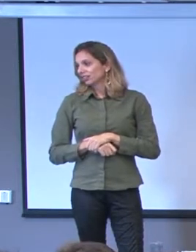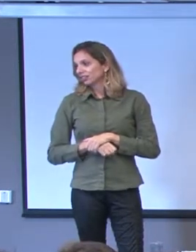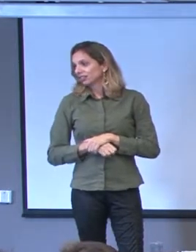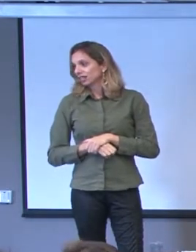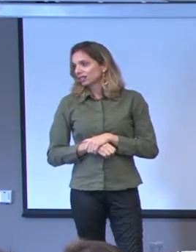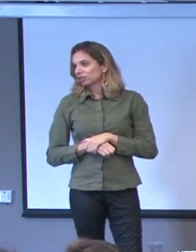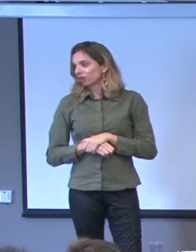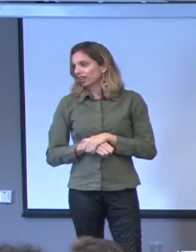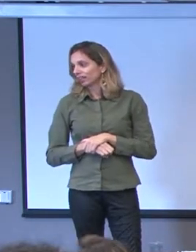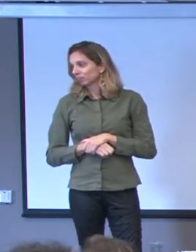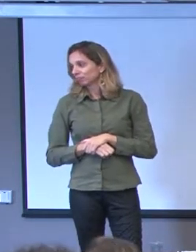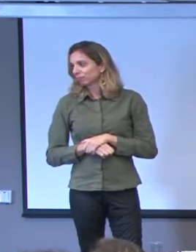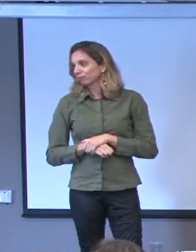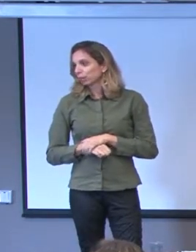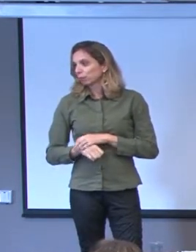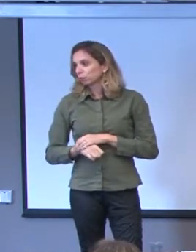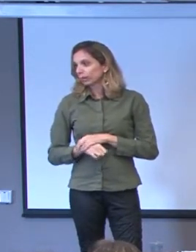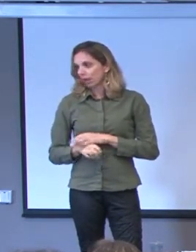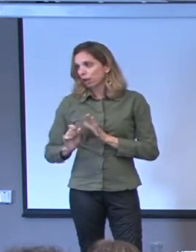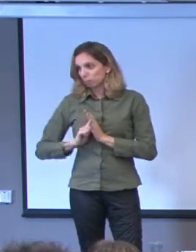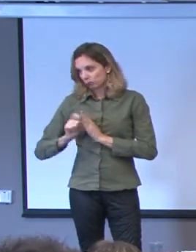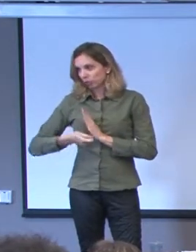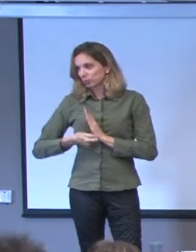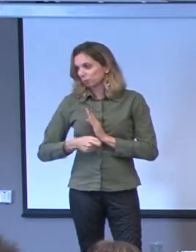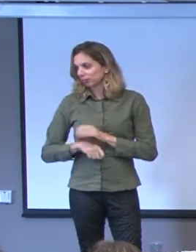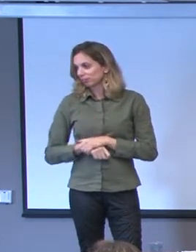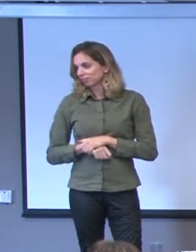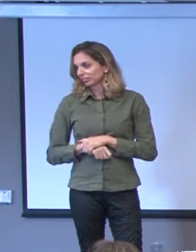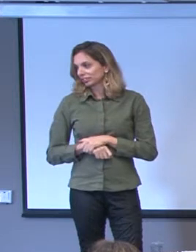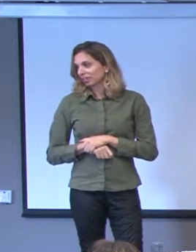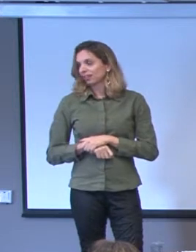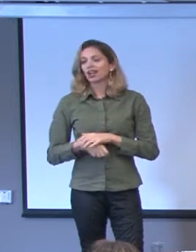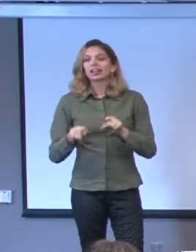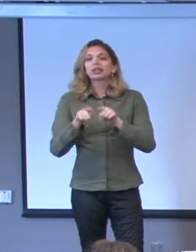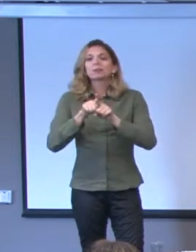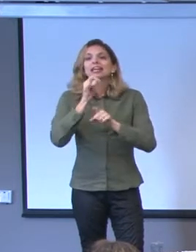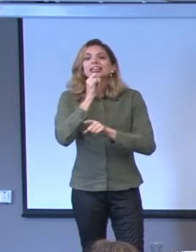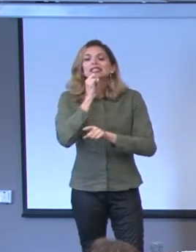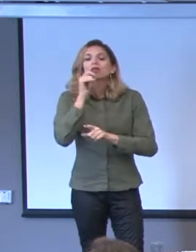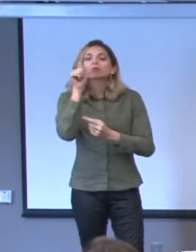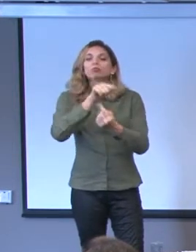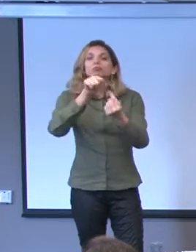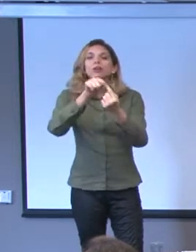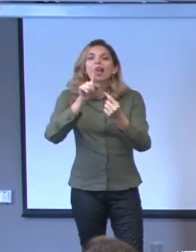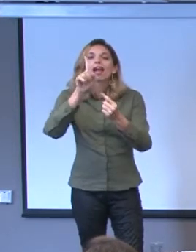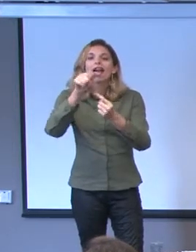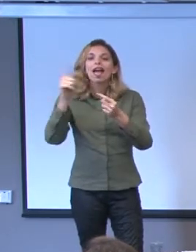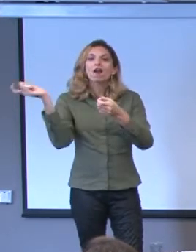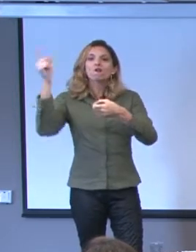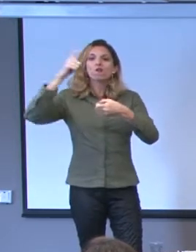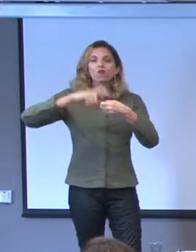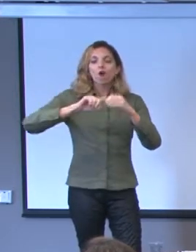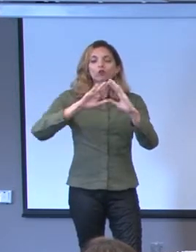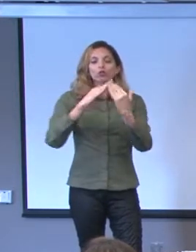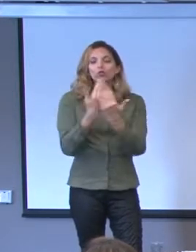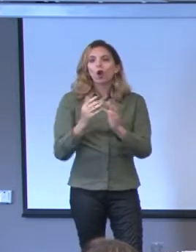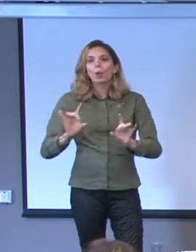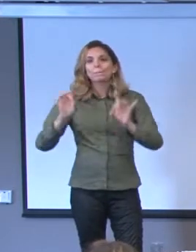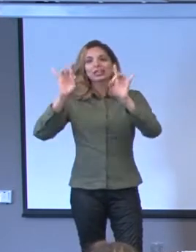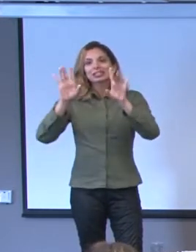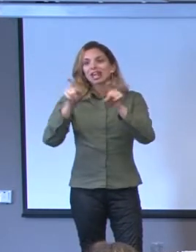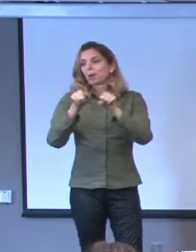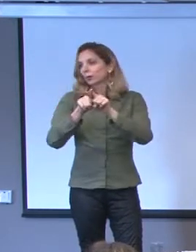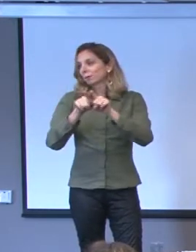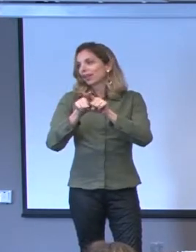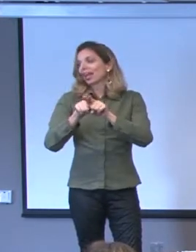Não, não é meu, não. Uma série de coisas que tem nos preocupado bastante, e uma delas é a questão de voltar com as escolas especiais, com a educação